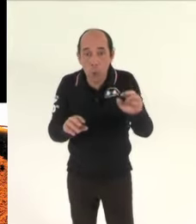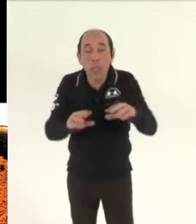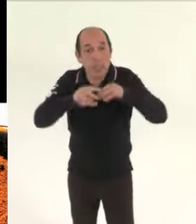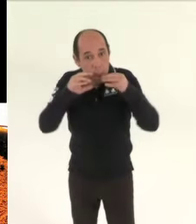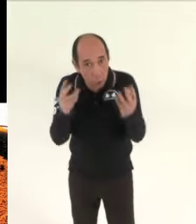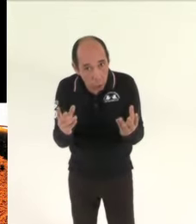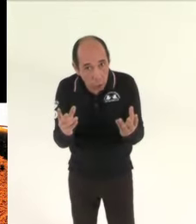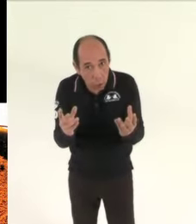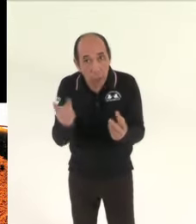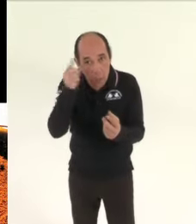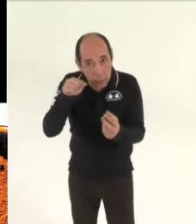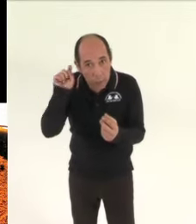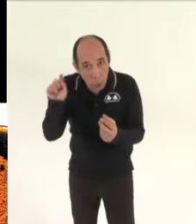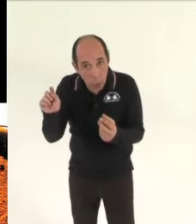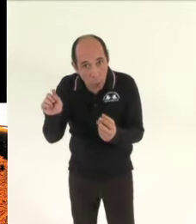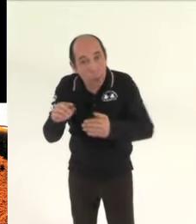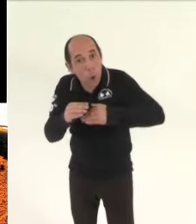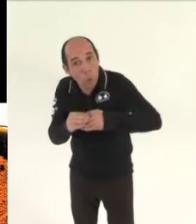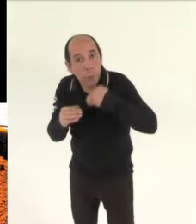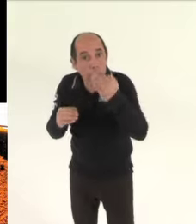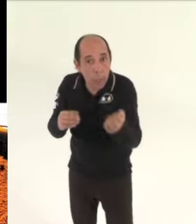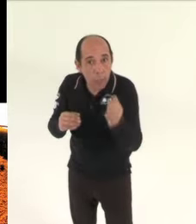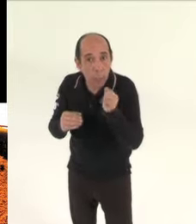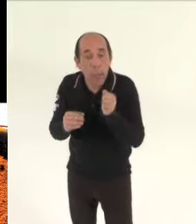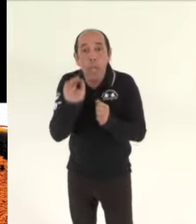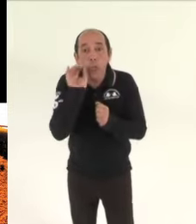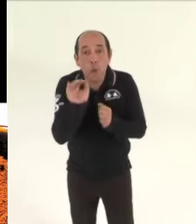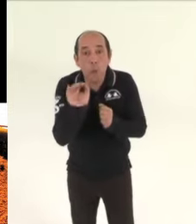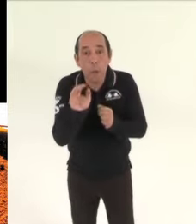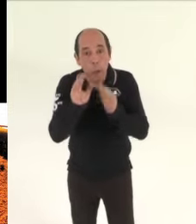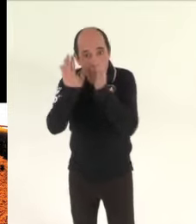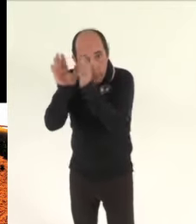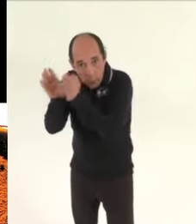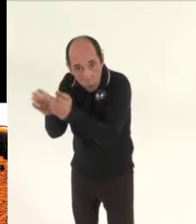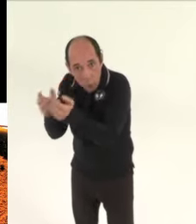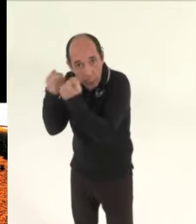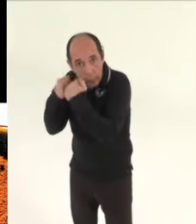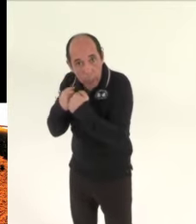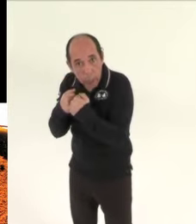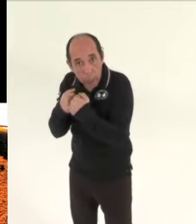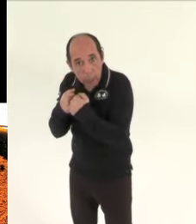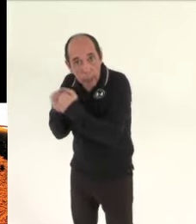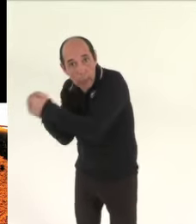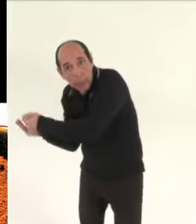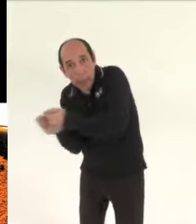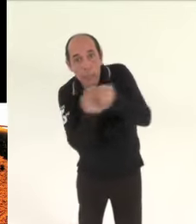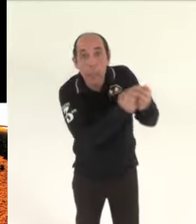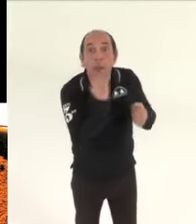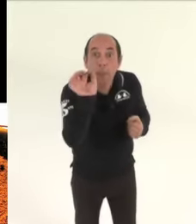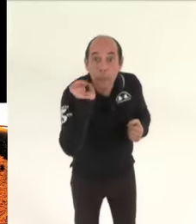واليونان استعملوا القرنفل للتداوي اولا ومن بعد المطبخ نشوفوا دابا القرنفل اللي كنعرفوا عند العطار كي داير في